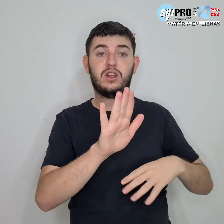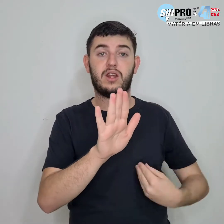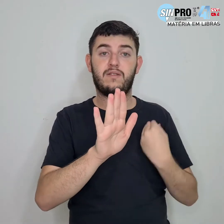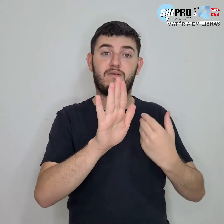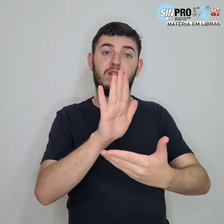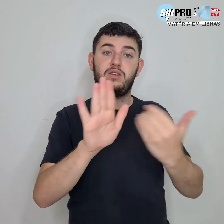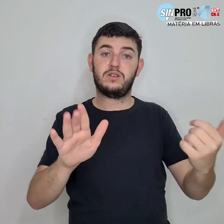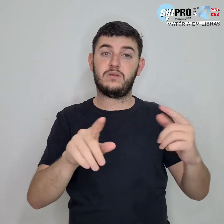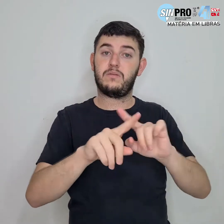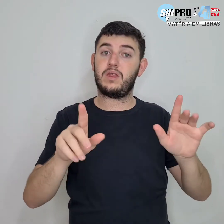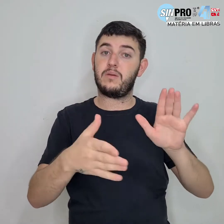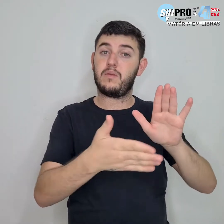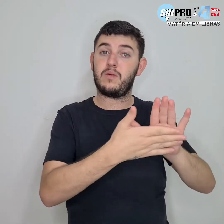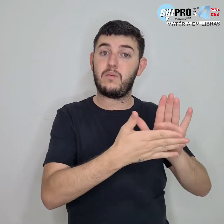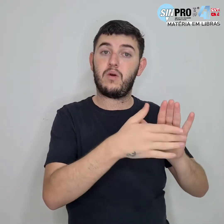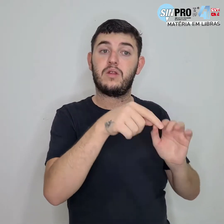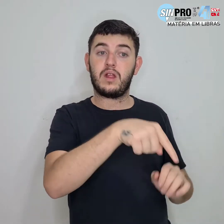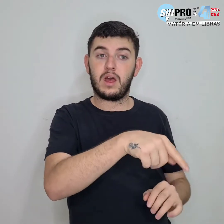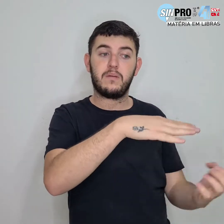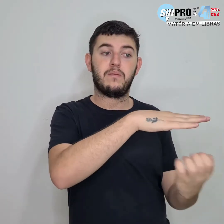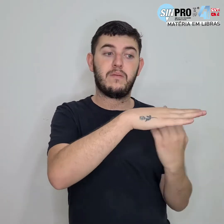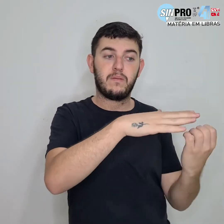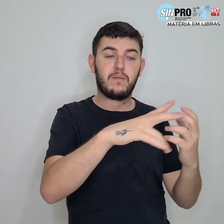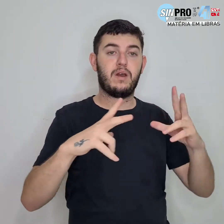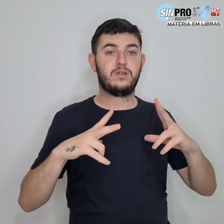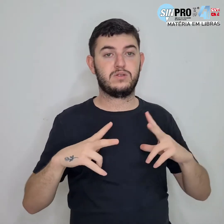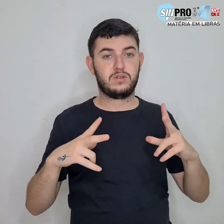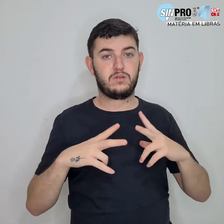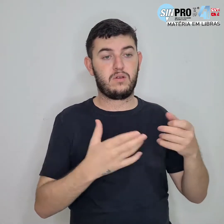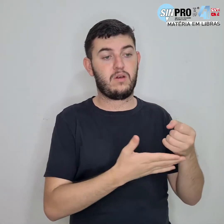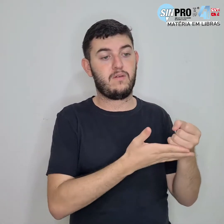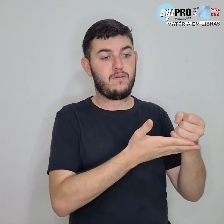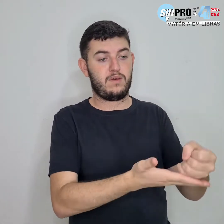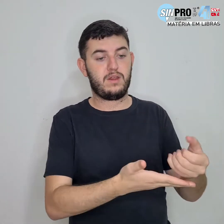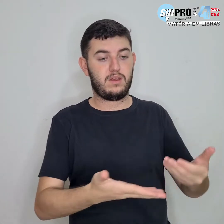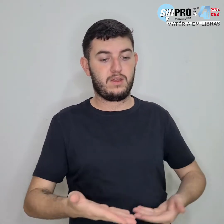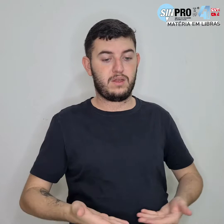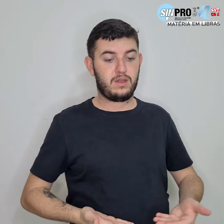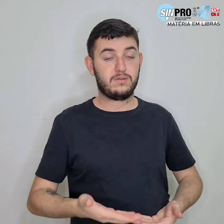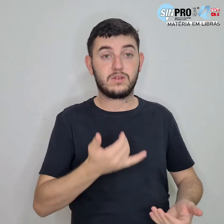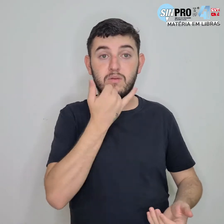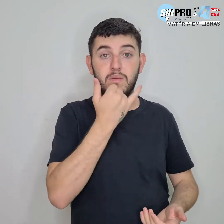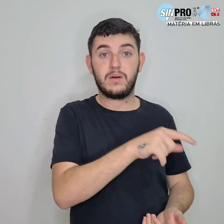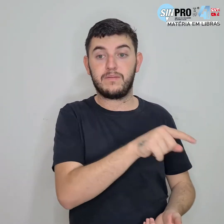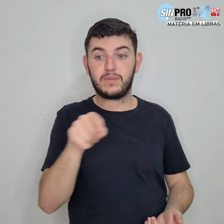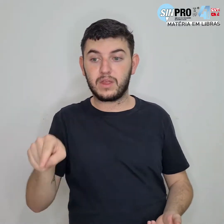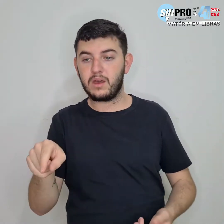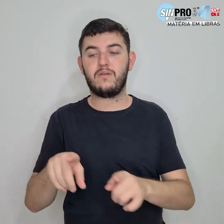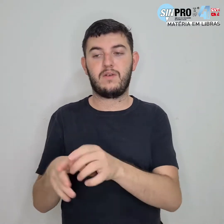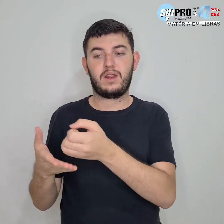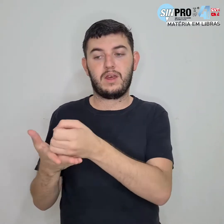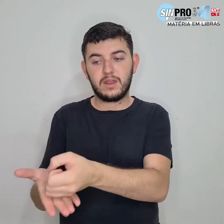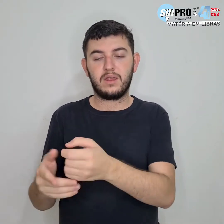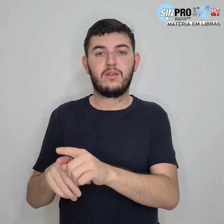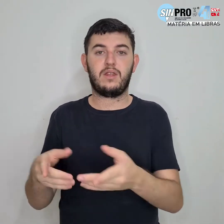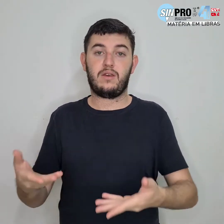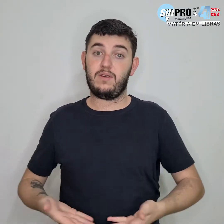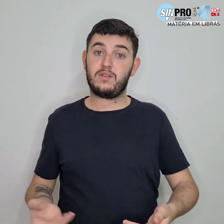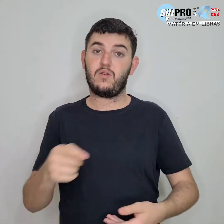mercado oferece um serviço, não é necessário que o Estado o promova para a população. A escola privada?